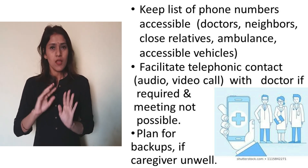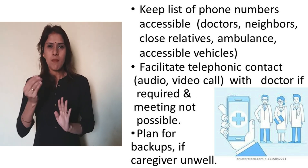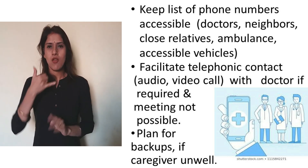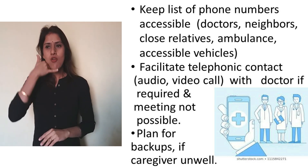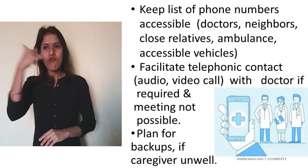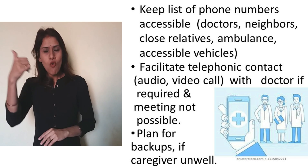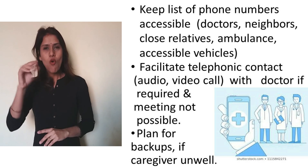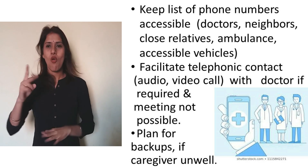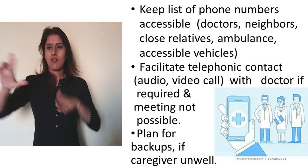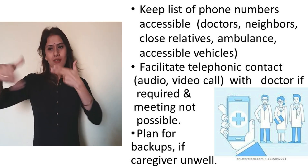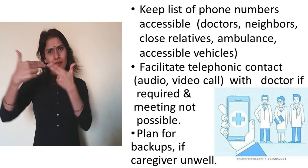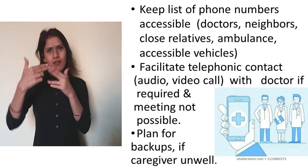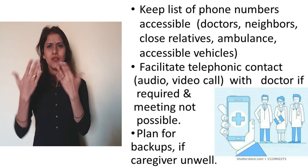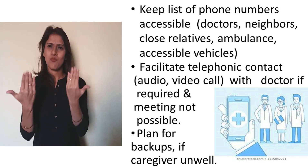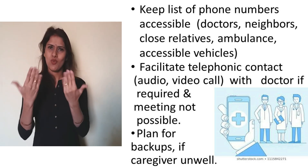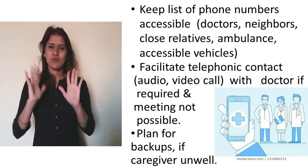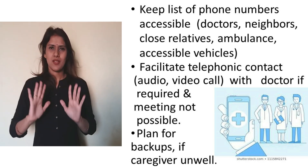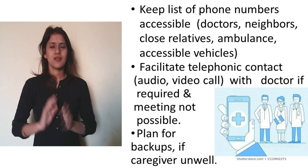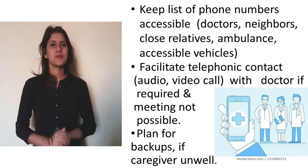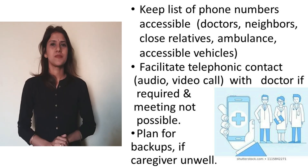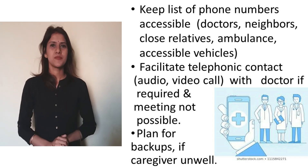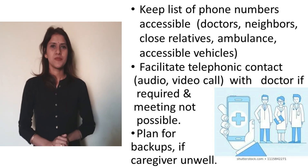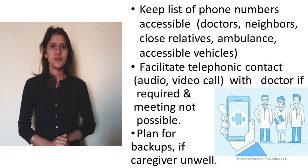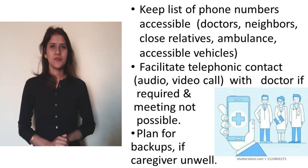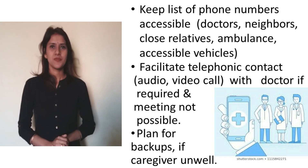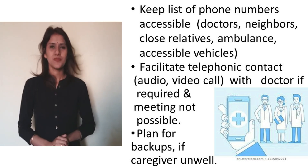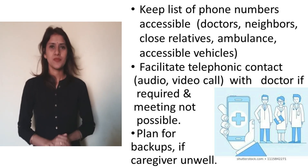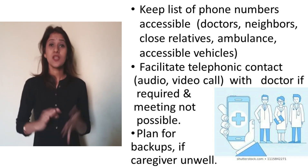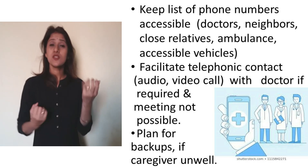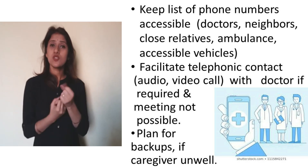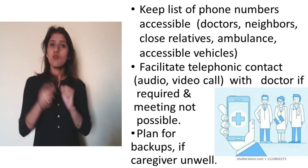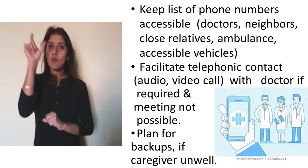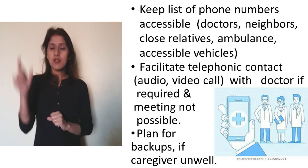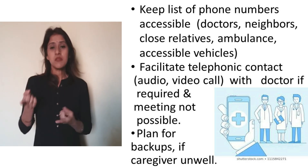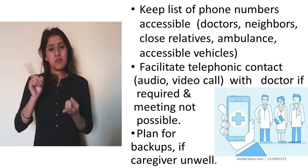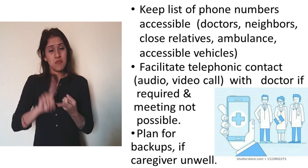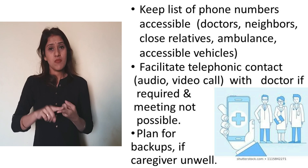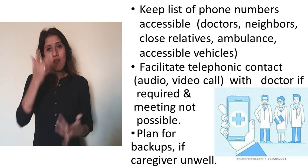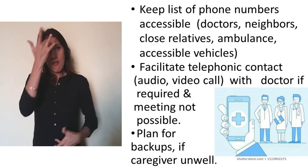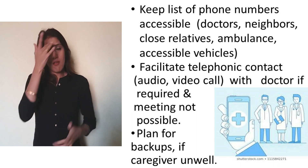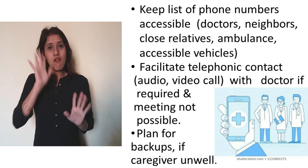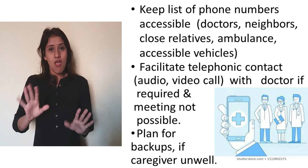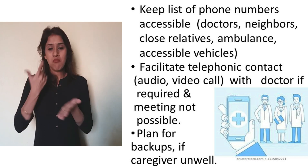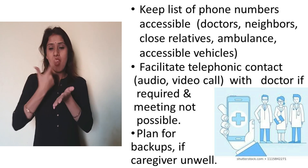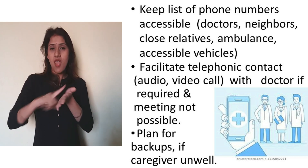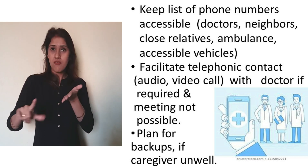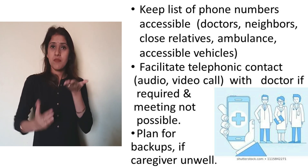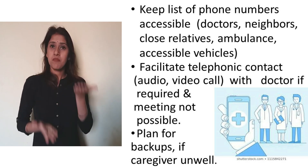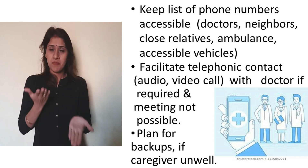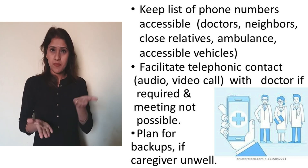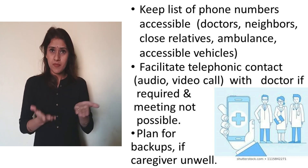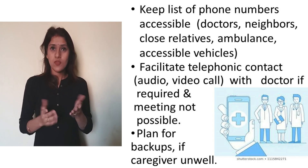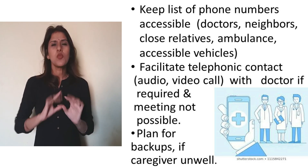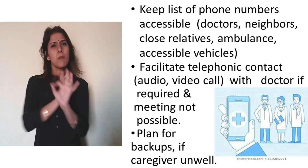तो टेलीफोन के जरिए ऑडियो कॉल या वीडियो कॉल का प्रबंध करें। सहयोगी कार्यकर्ता को भी अस्वस्थ होने पर छुट्टी लेनी पड़